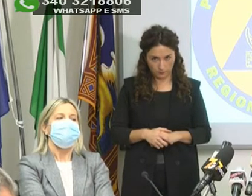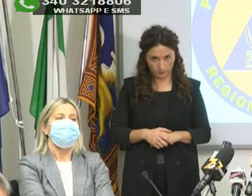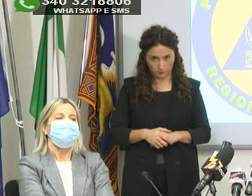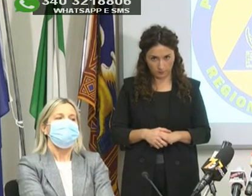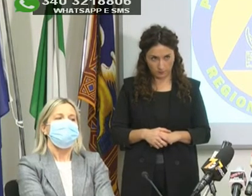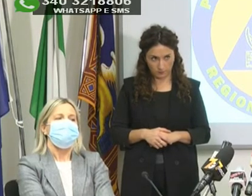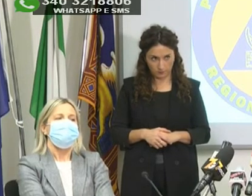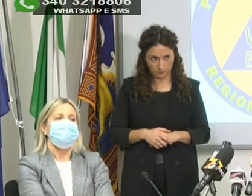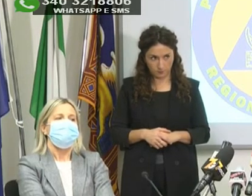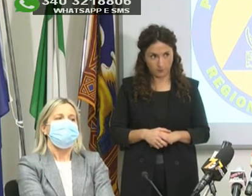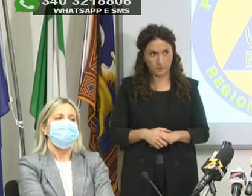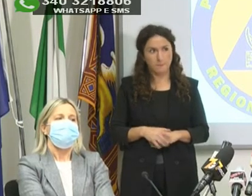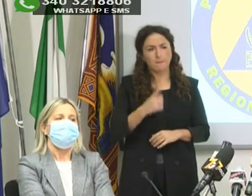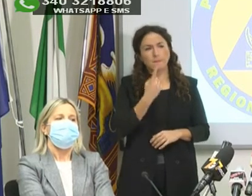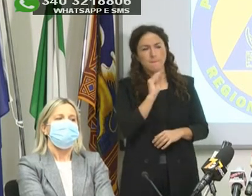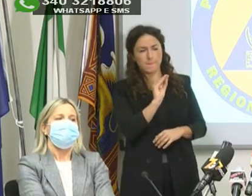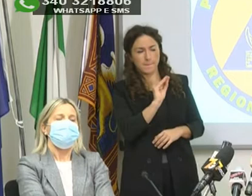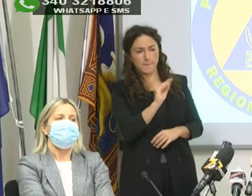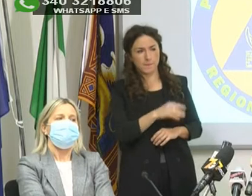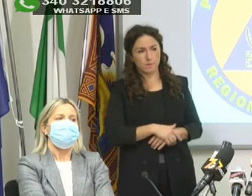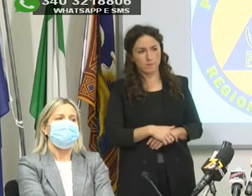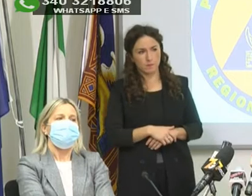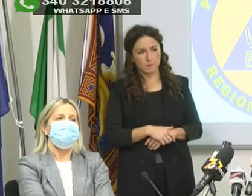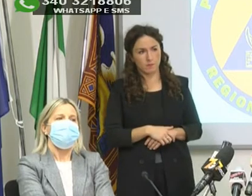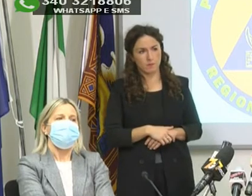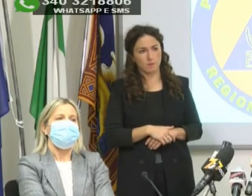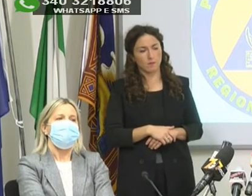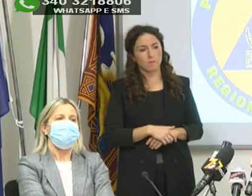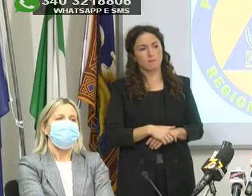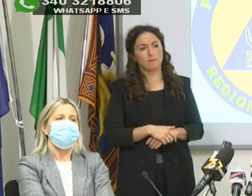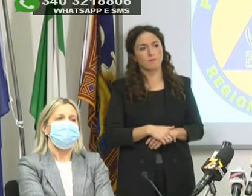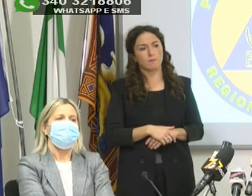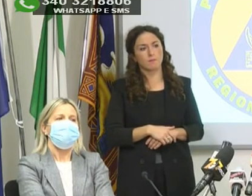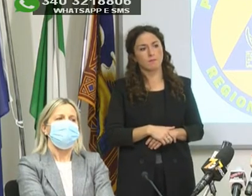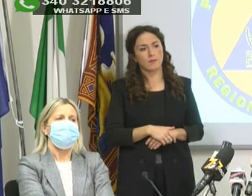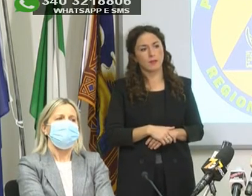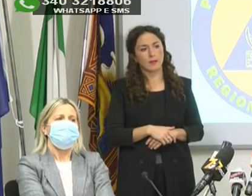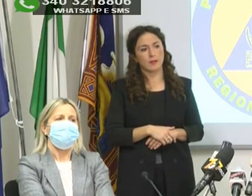Tosa, se solo un dettaglio. Prego. Che arriva dalle categorie, in questo caso arriva